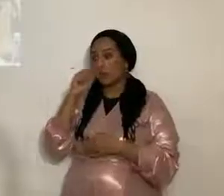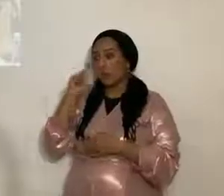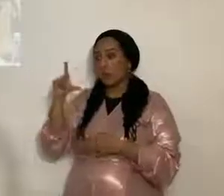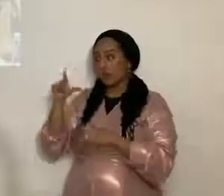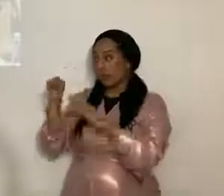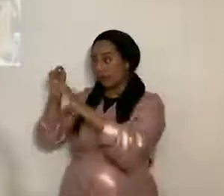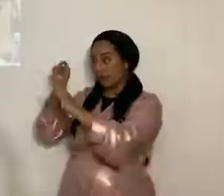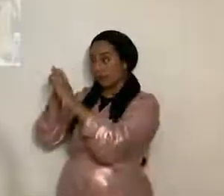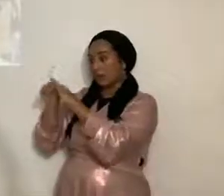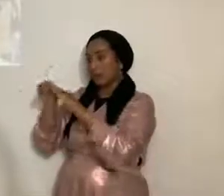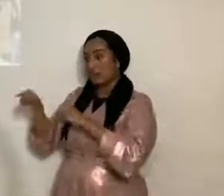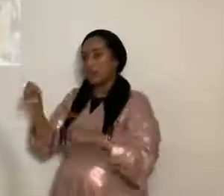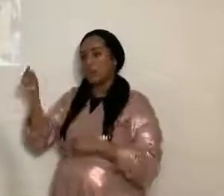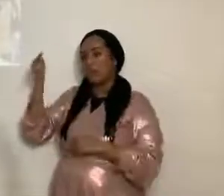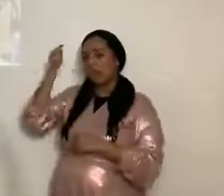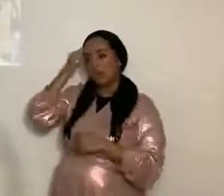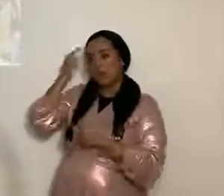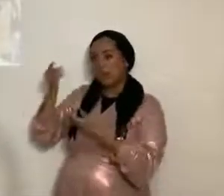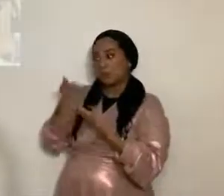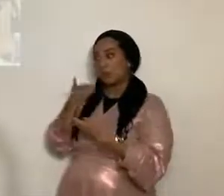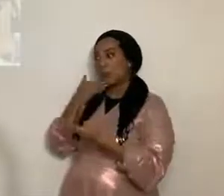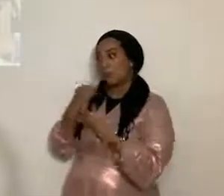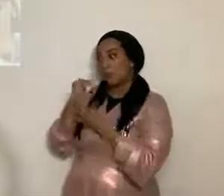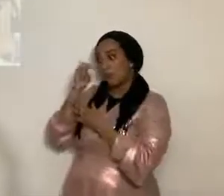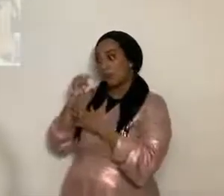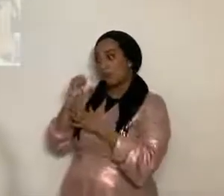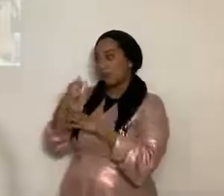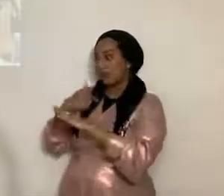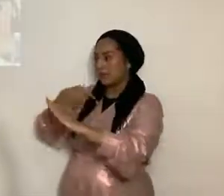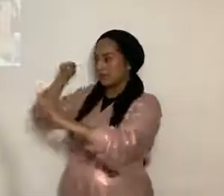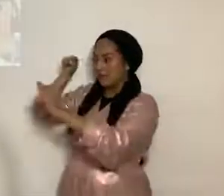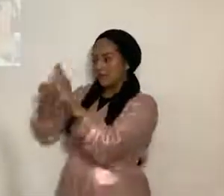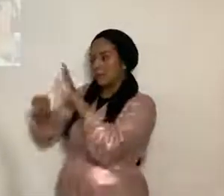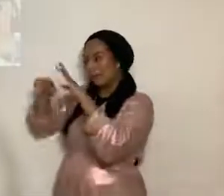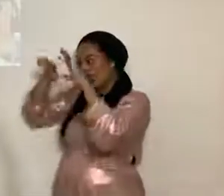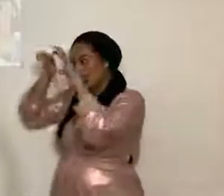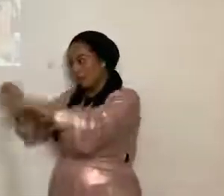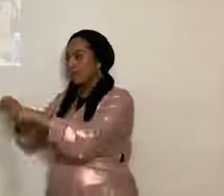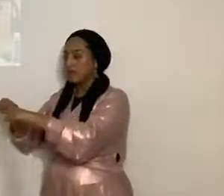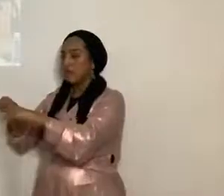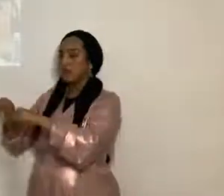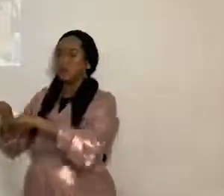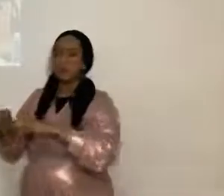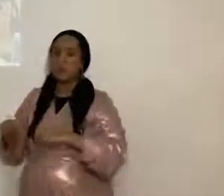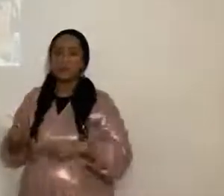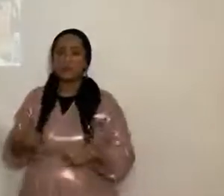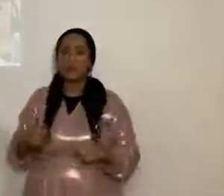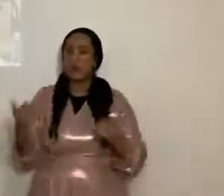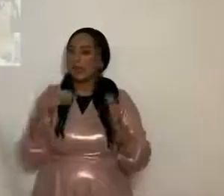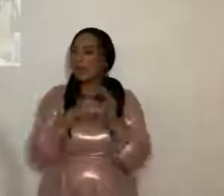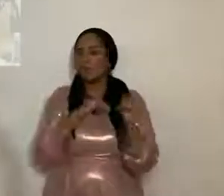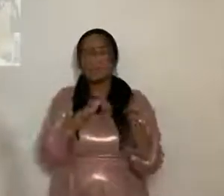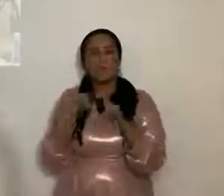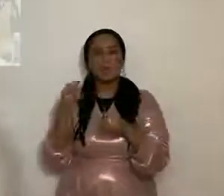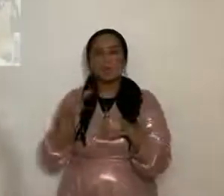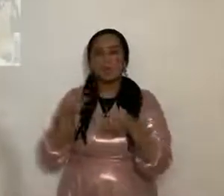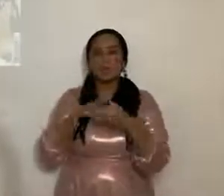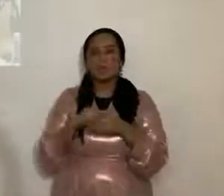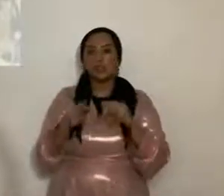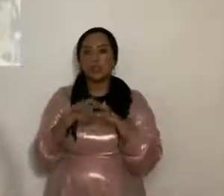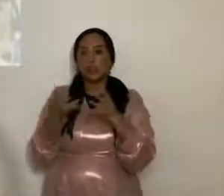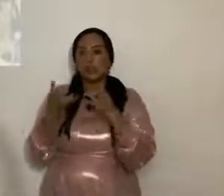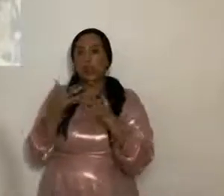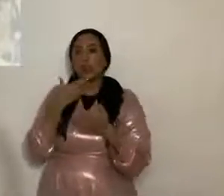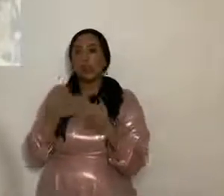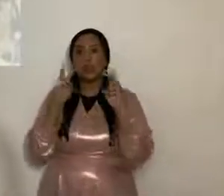muerto, imaginándose que traía buenas nuevas, yo lo prendí y le maté en Siclag. Se repite la historia. Querían